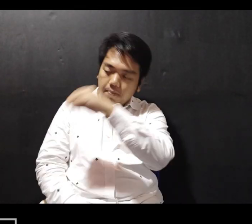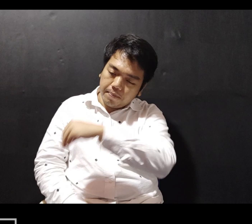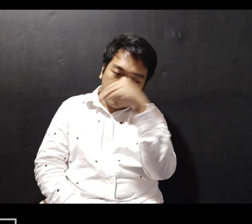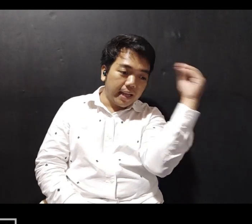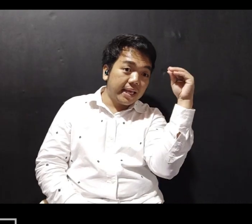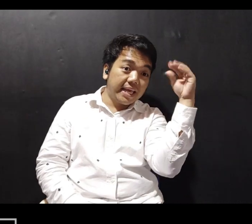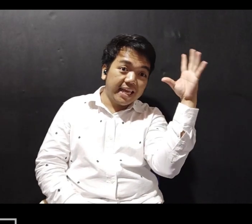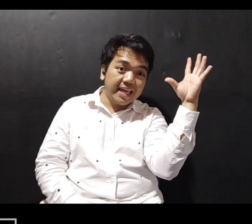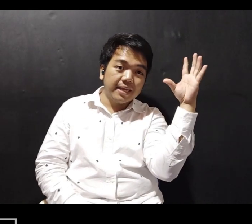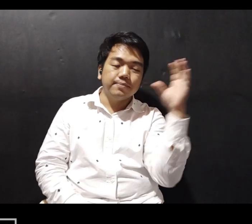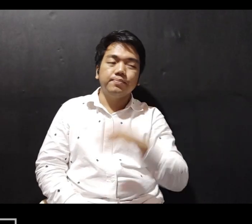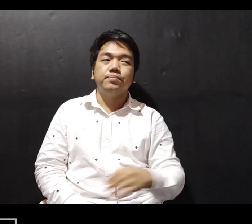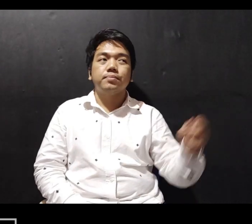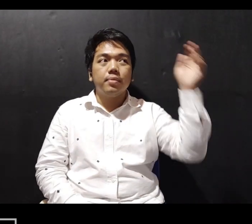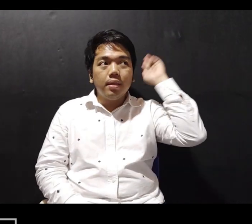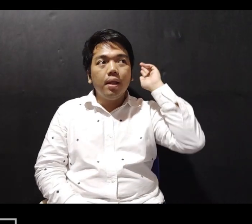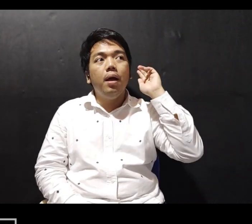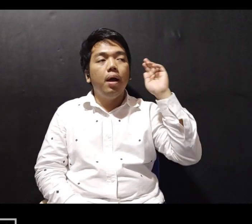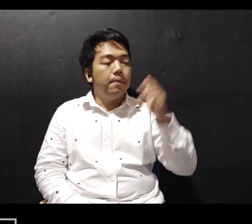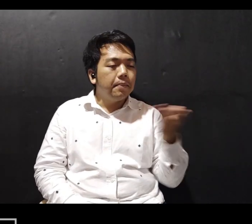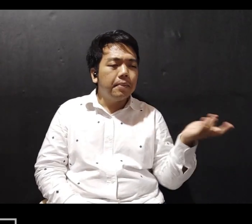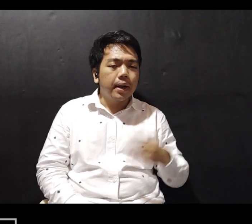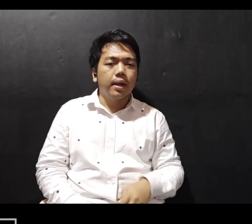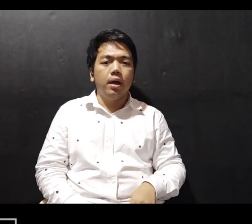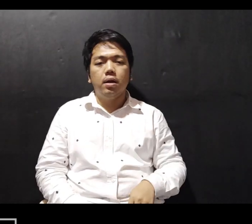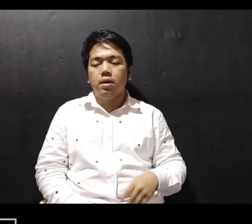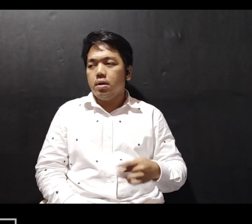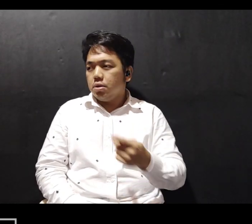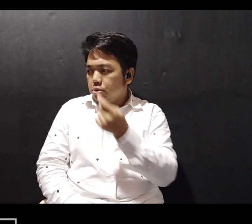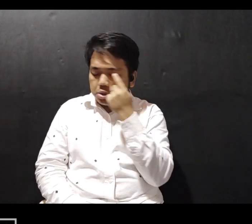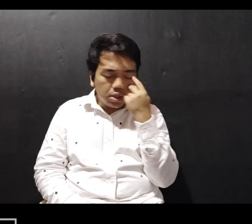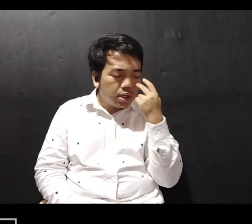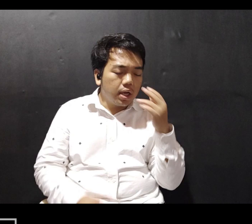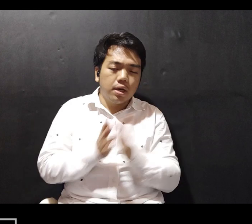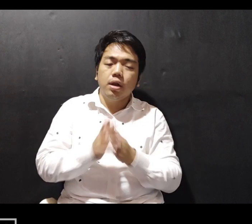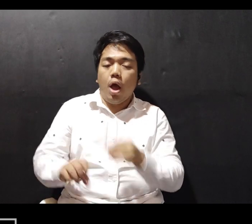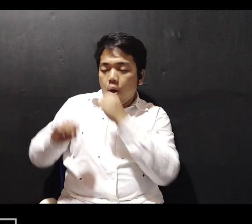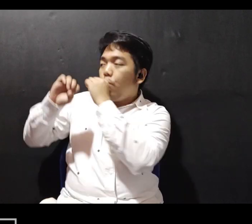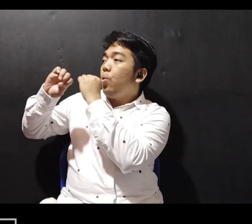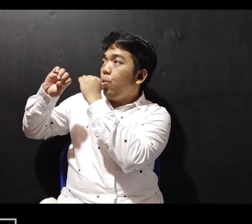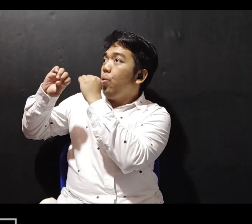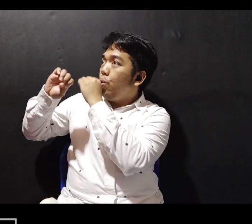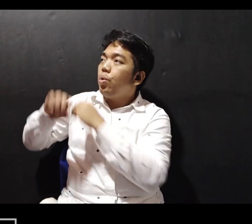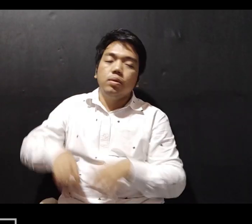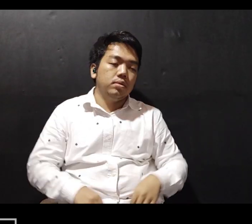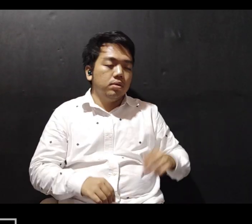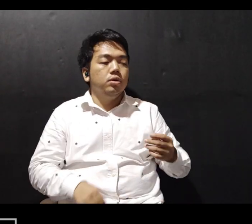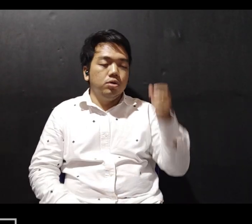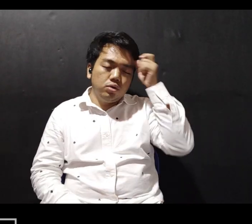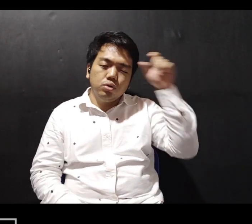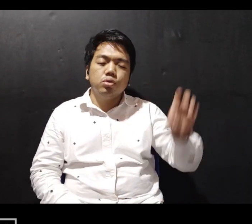pagi. Mereka selalu waspada, dan mereka selalu berada dalam keadaan taat dan siap bertindak jika